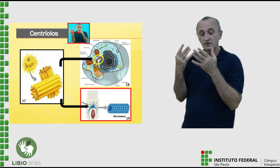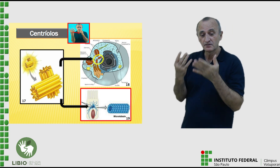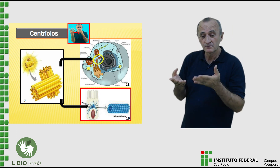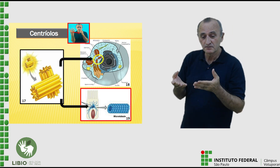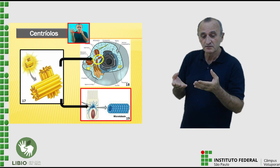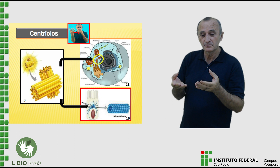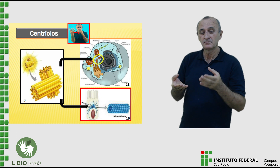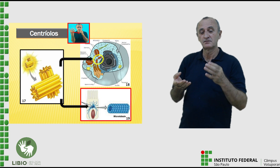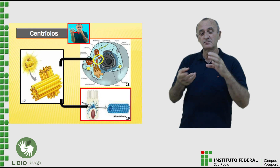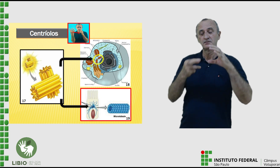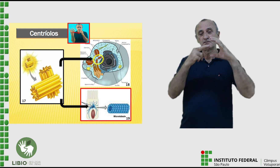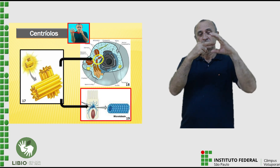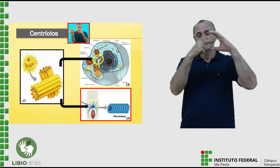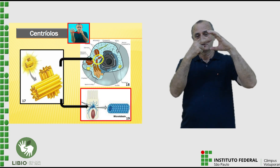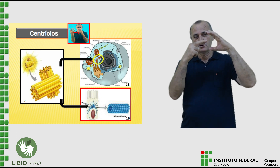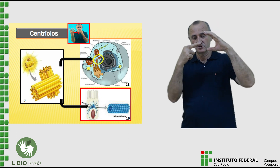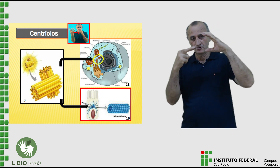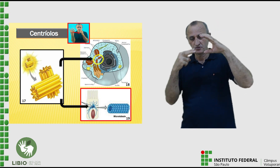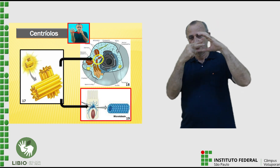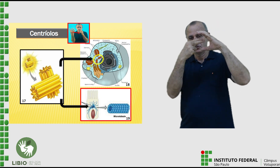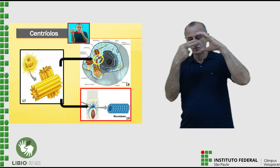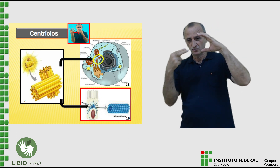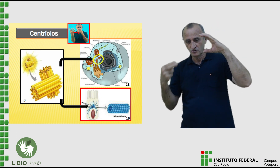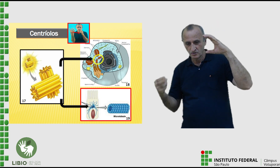mostra o centrosomo,